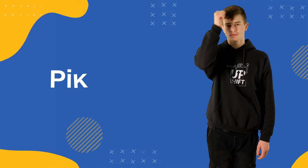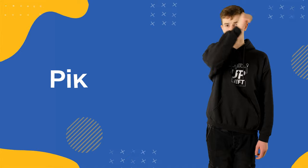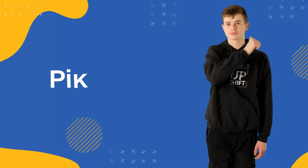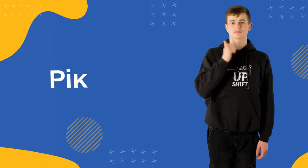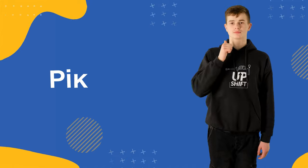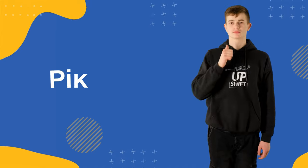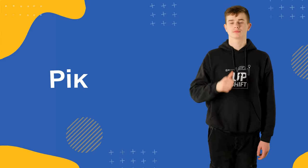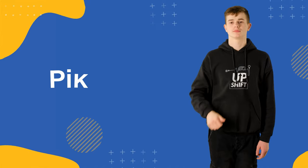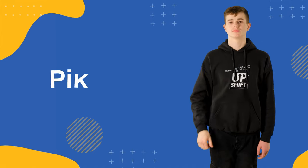Рік.